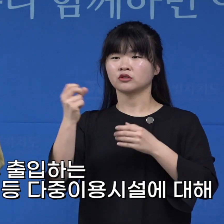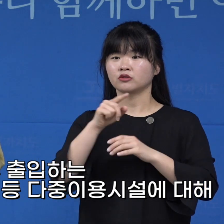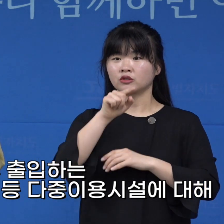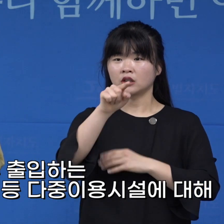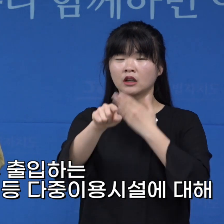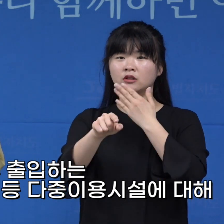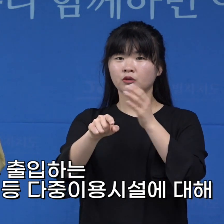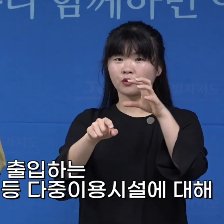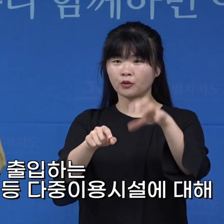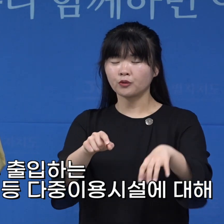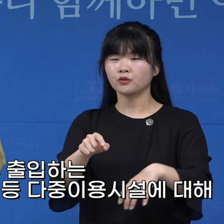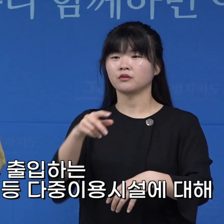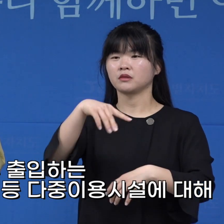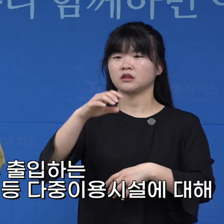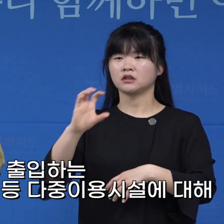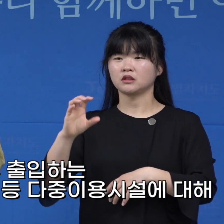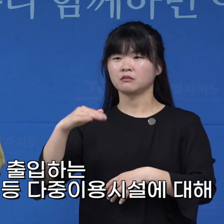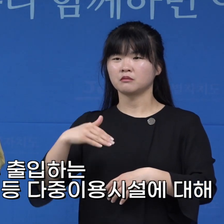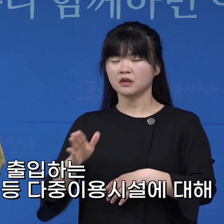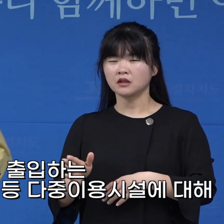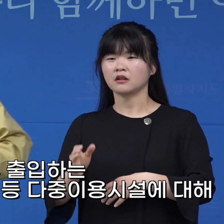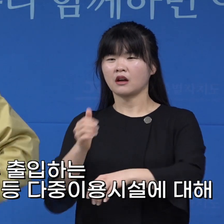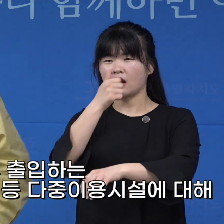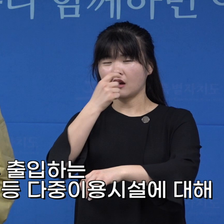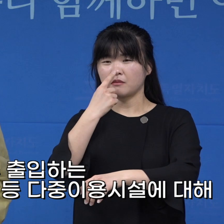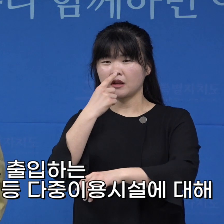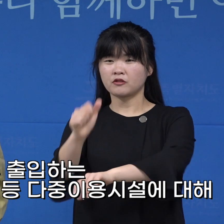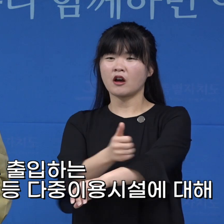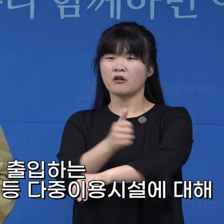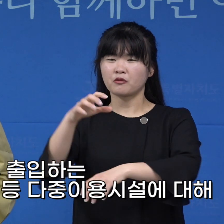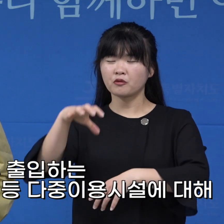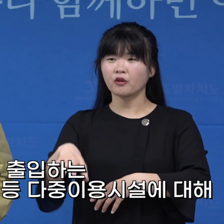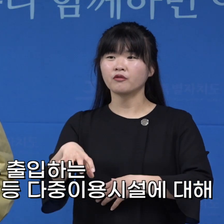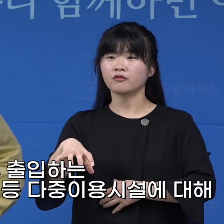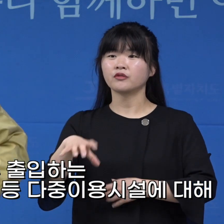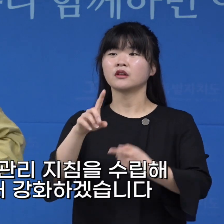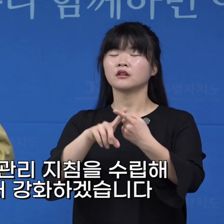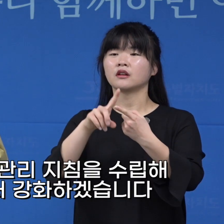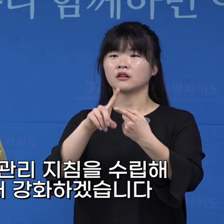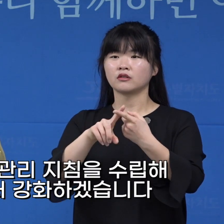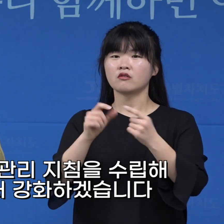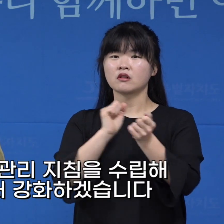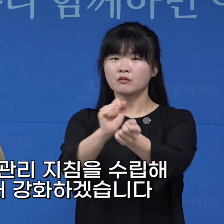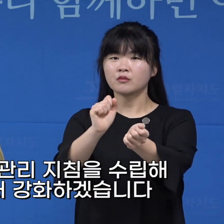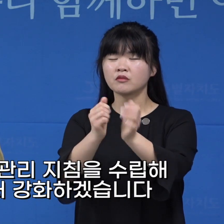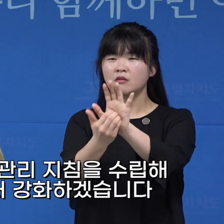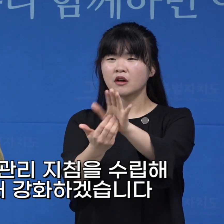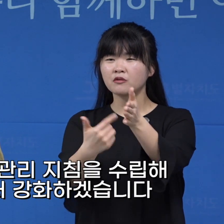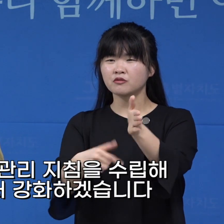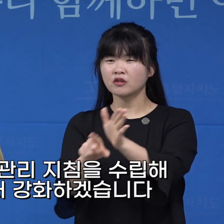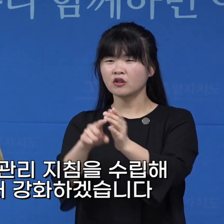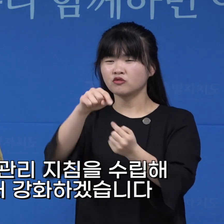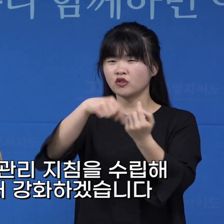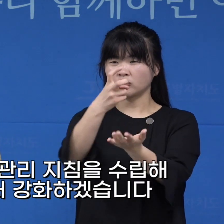출입하는 PC방, 학원, 노래방, 롤러방 등 다중이용시설에 대해서 감염 예방을 위한 운영관리